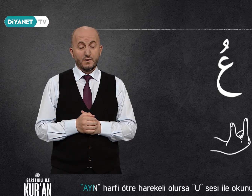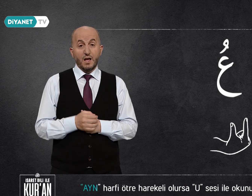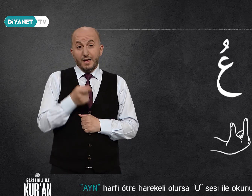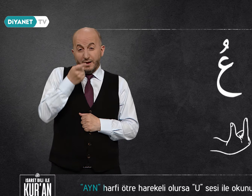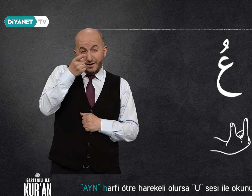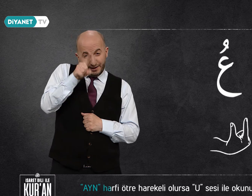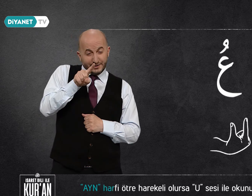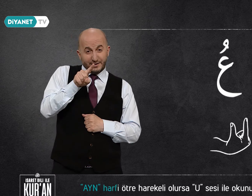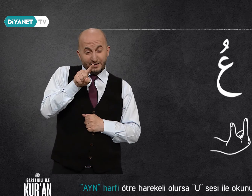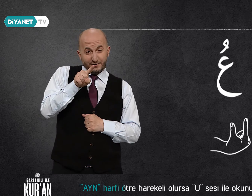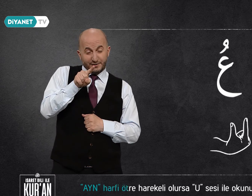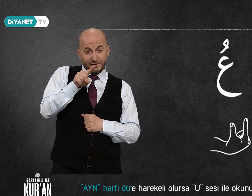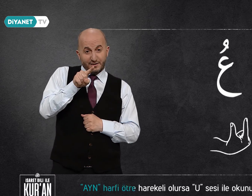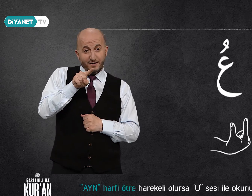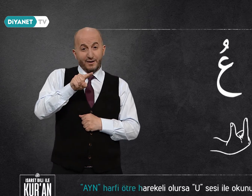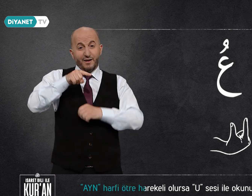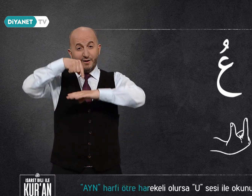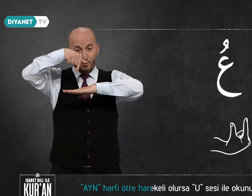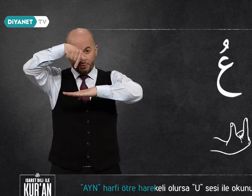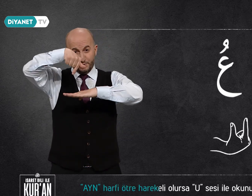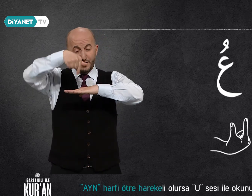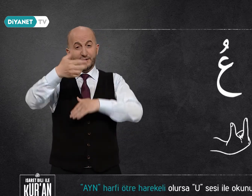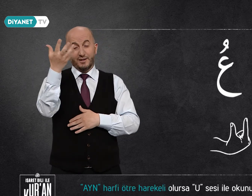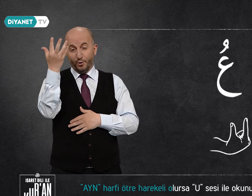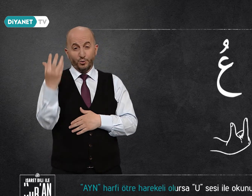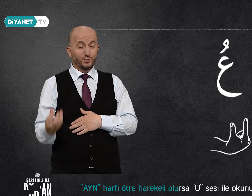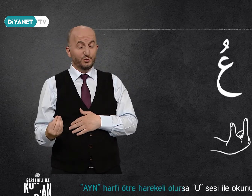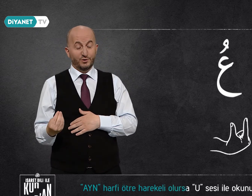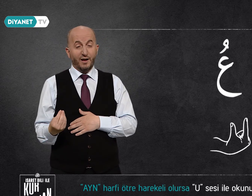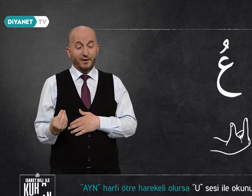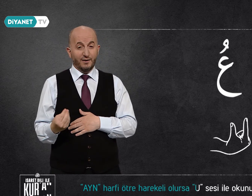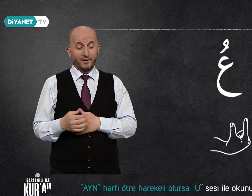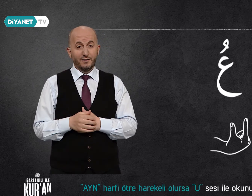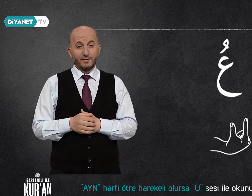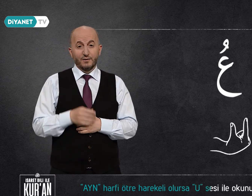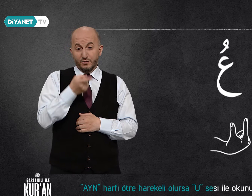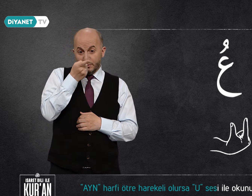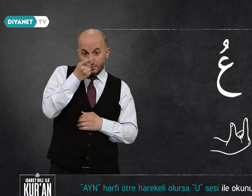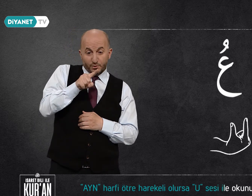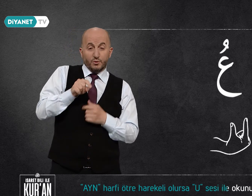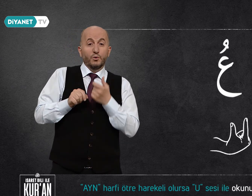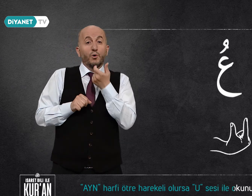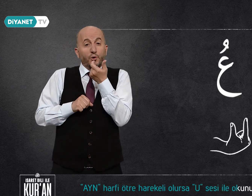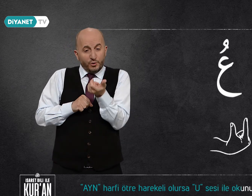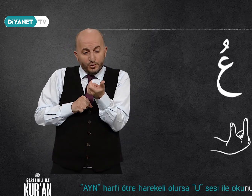harfi A öt sh hareketli olursa sesiyle